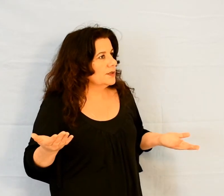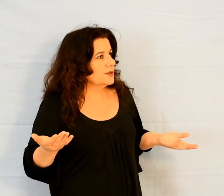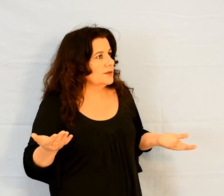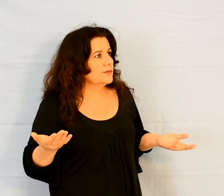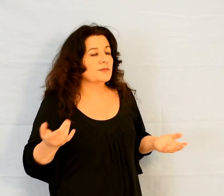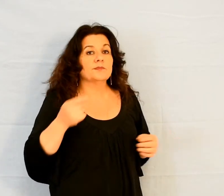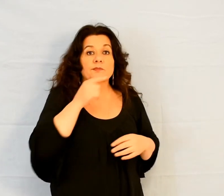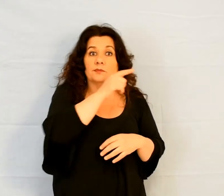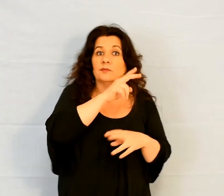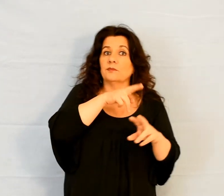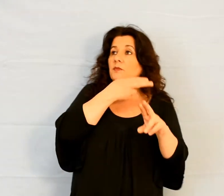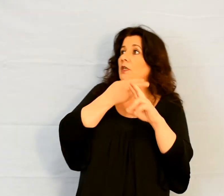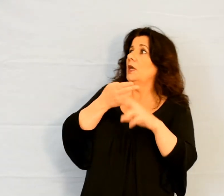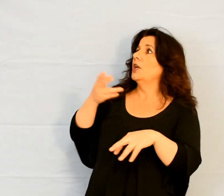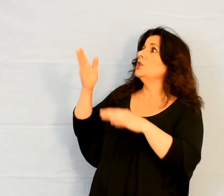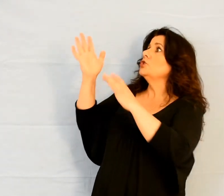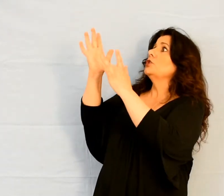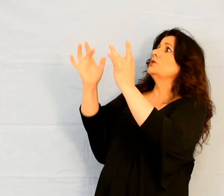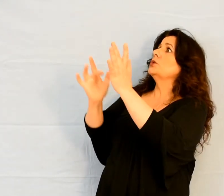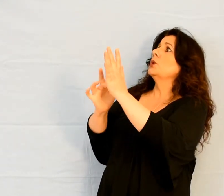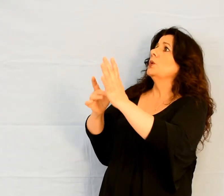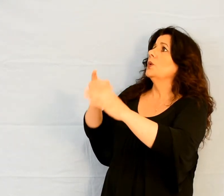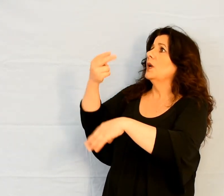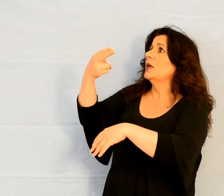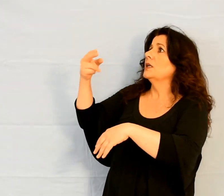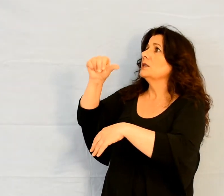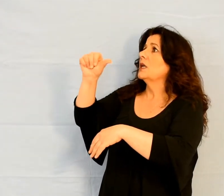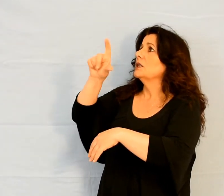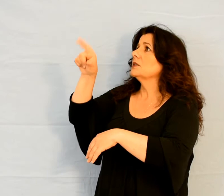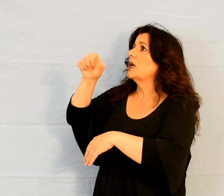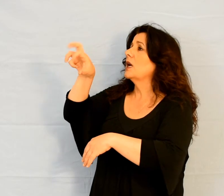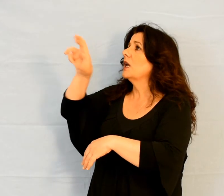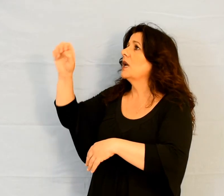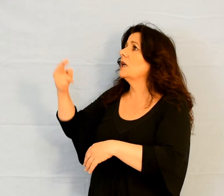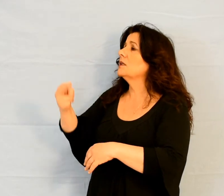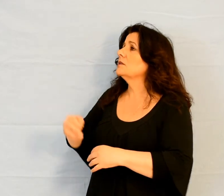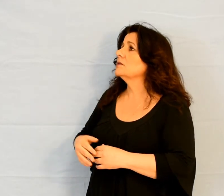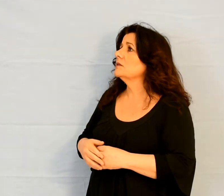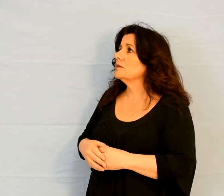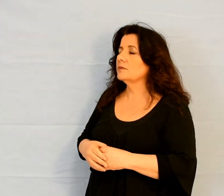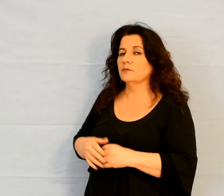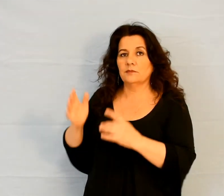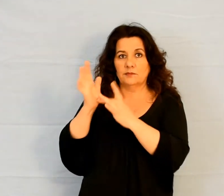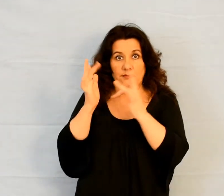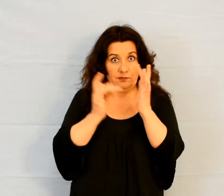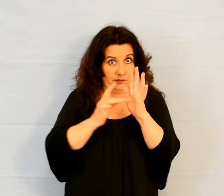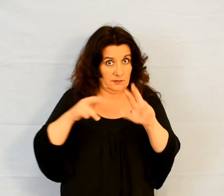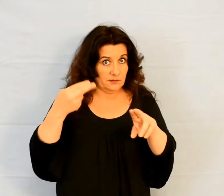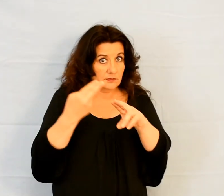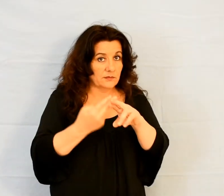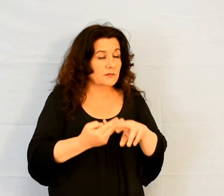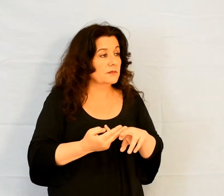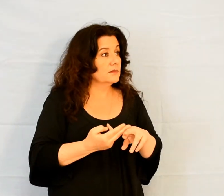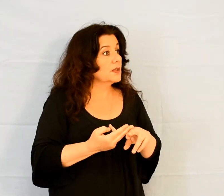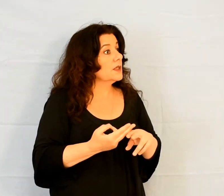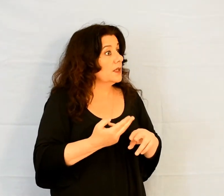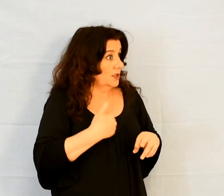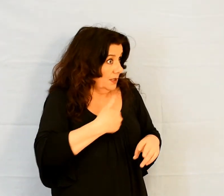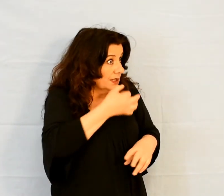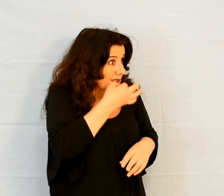Ils dirent : « Jésus, le Nazaréen. » Jésus répondit : « Je vous l'ai dit,